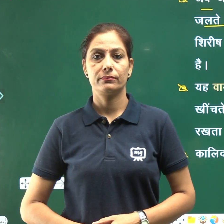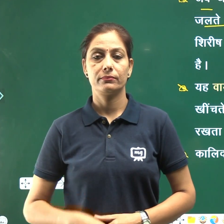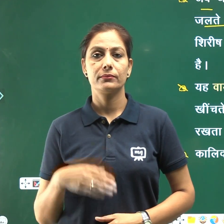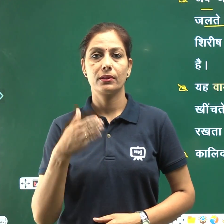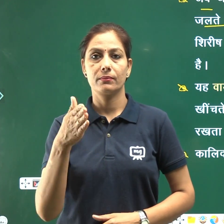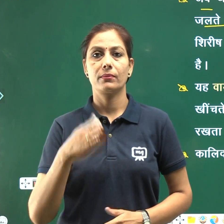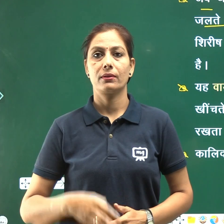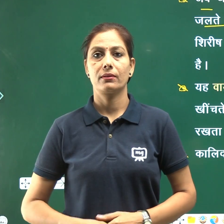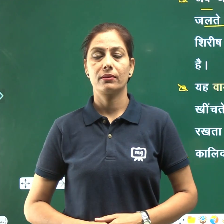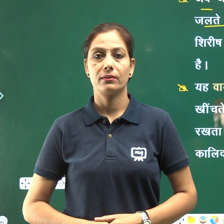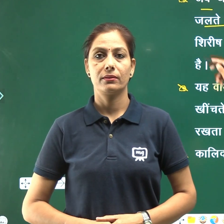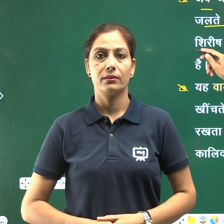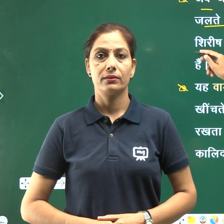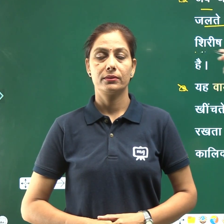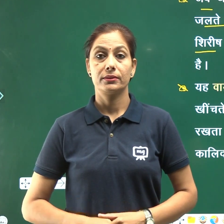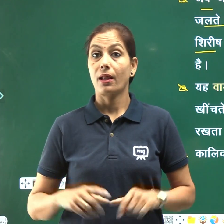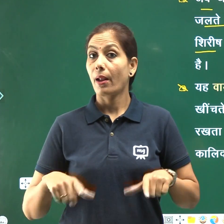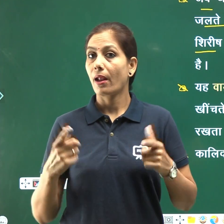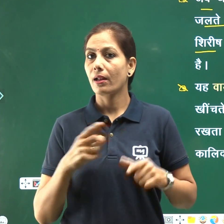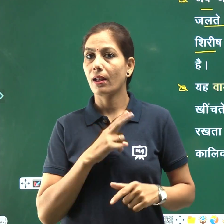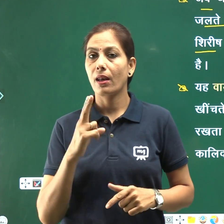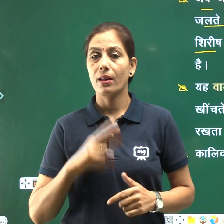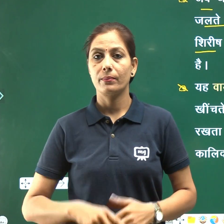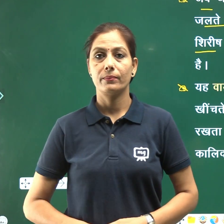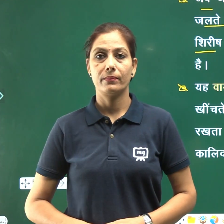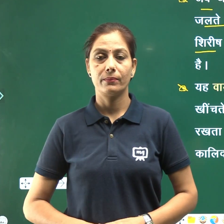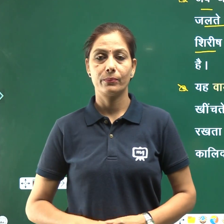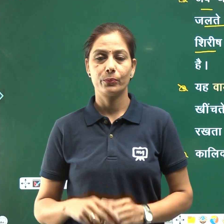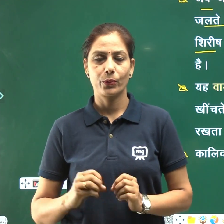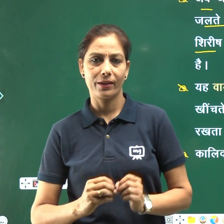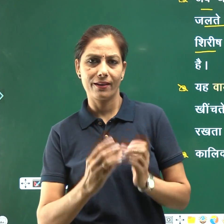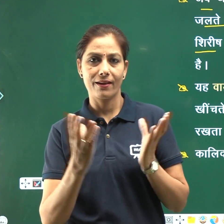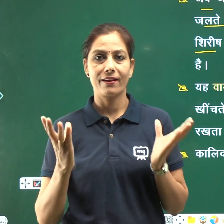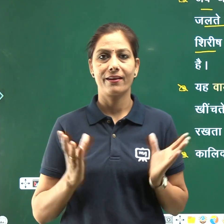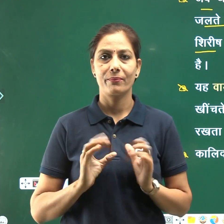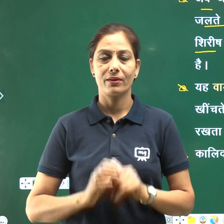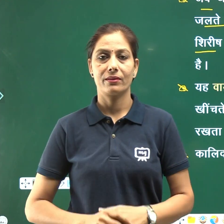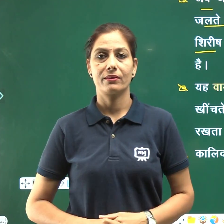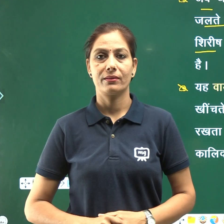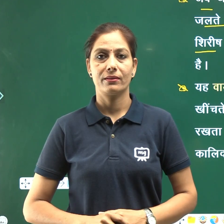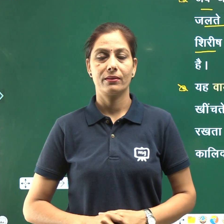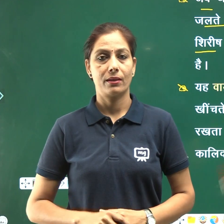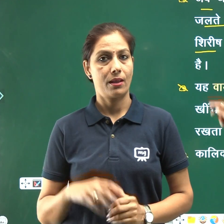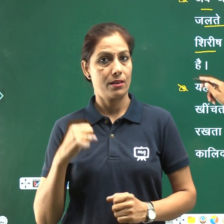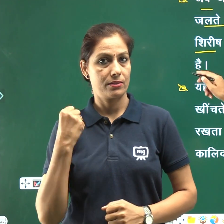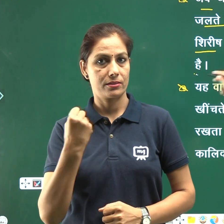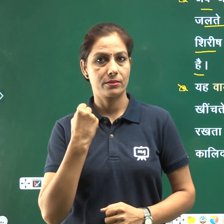तब भी शिरीष खिला रहने में सक्षम